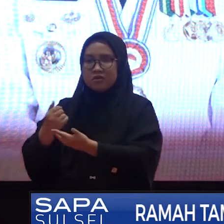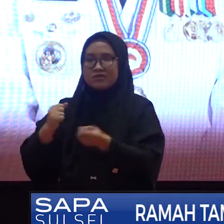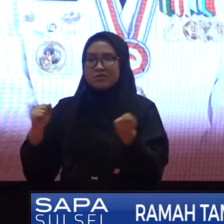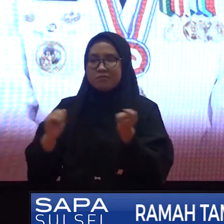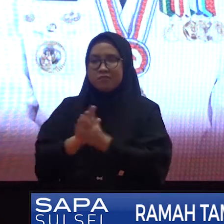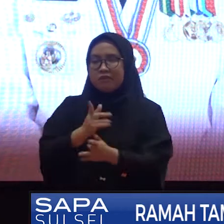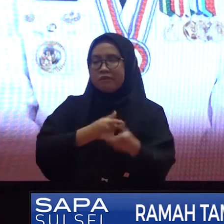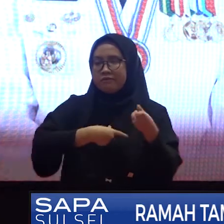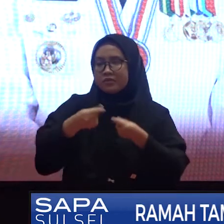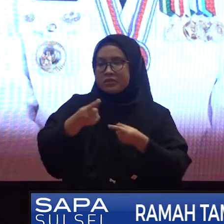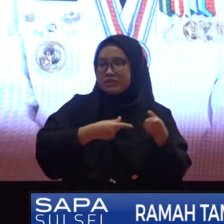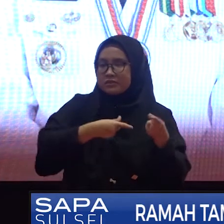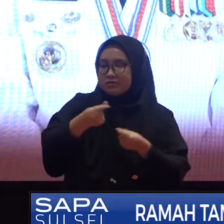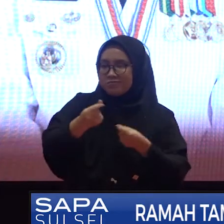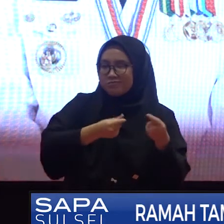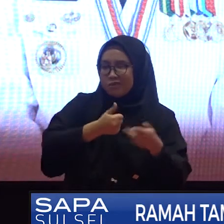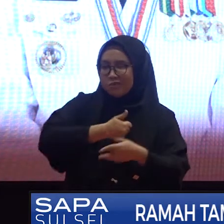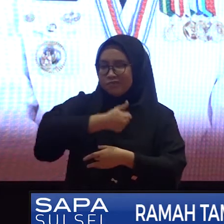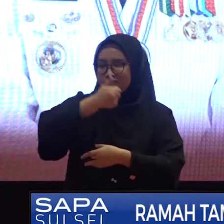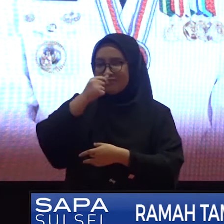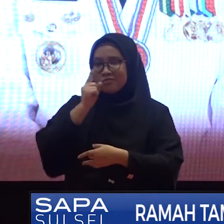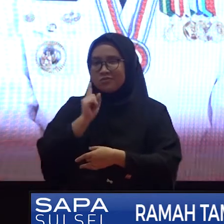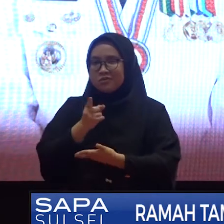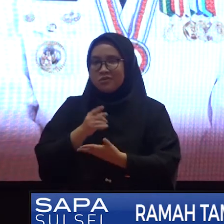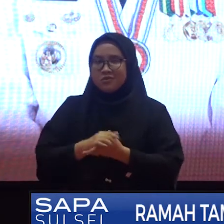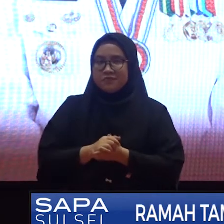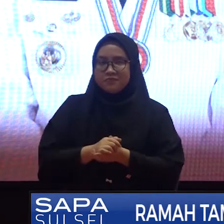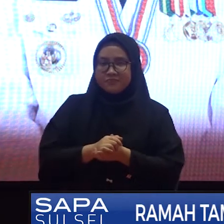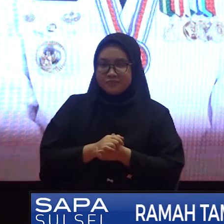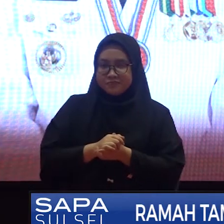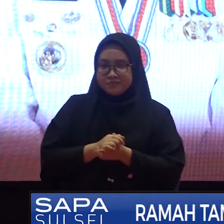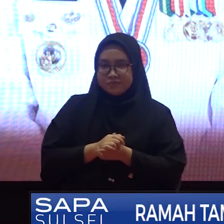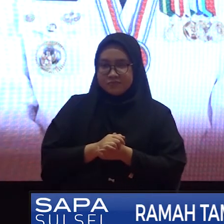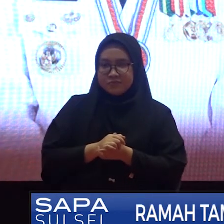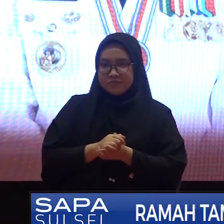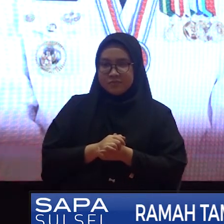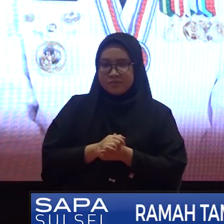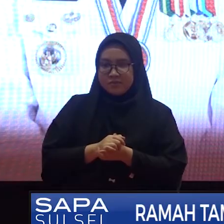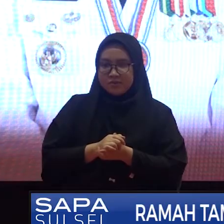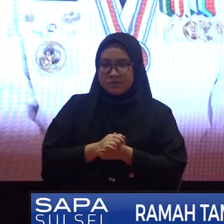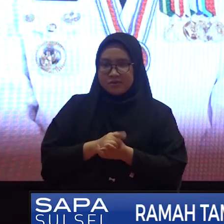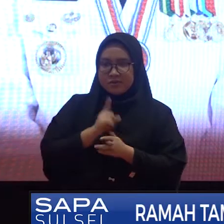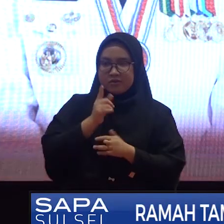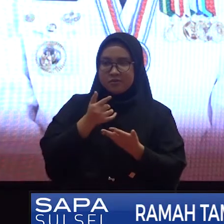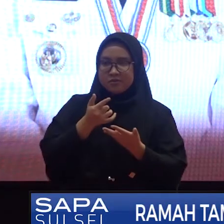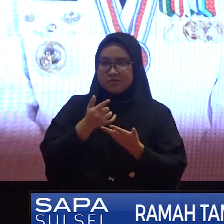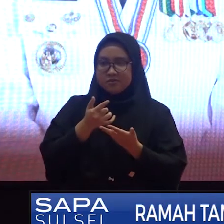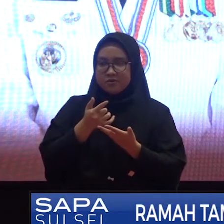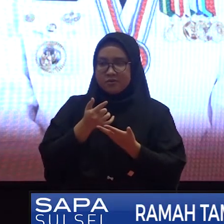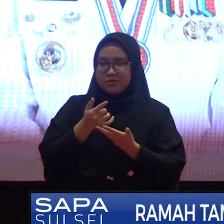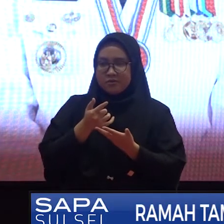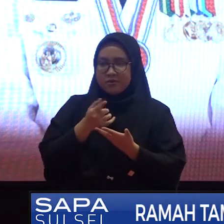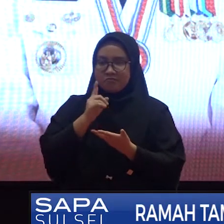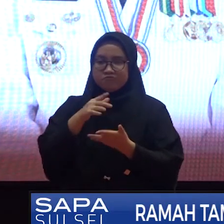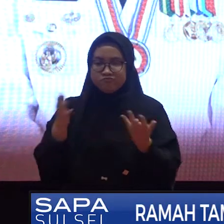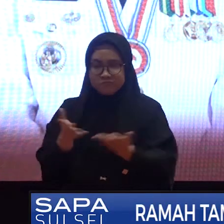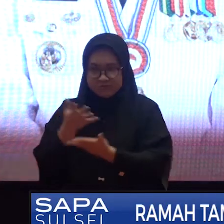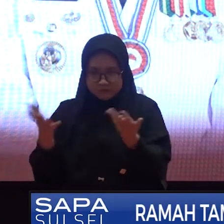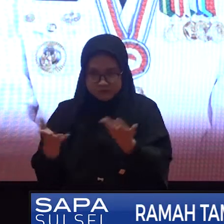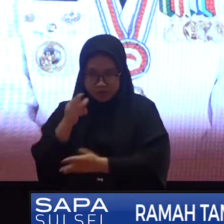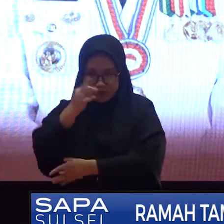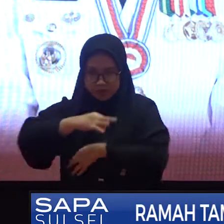bisnis yang menarik dengan uang fresh kebijakan ini tentunya akan menaikkan kemampuan fiskal